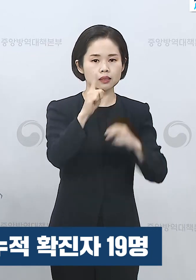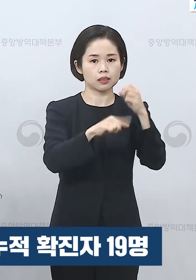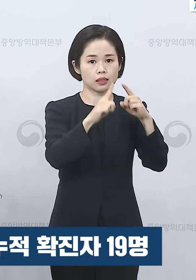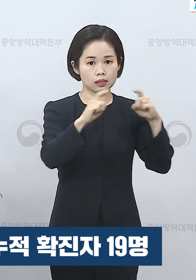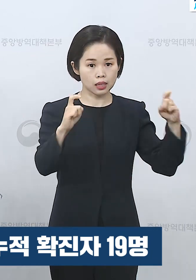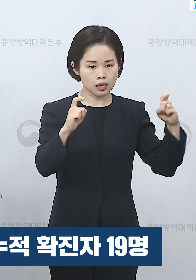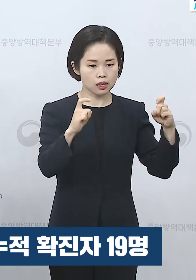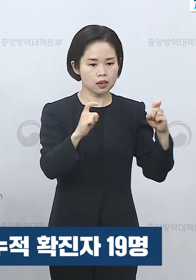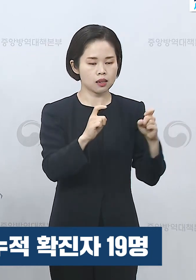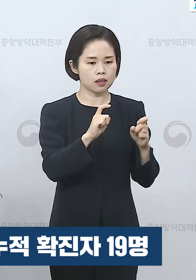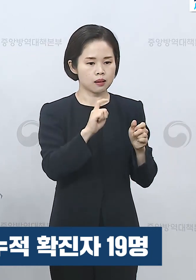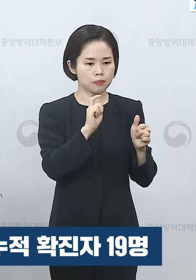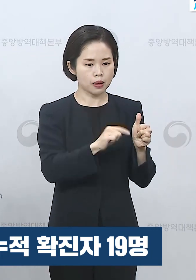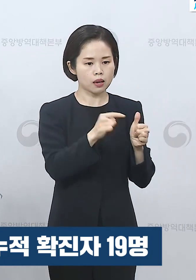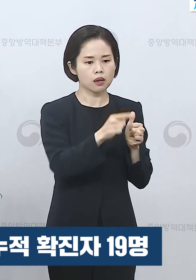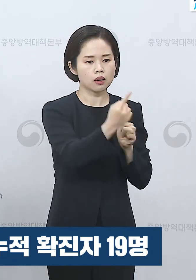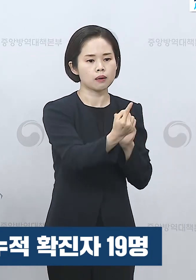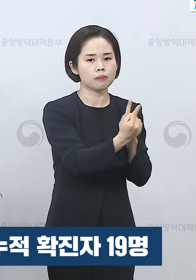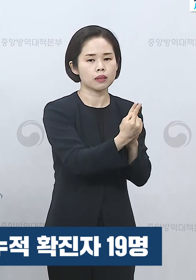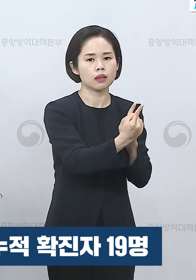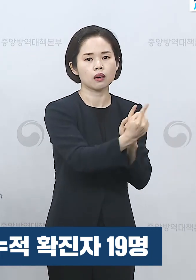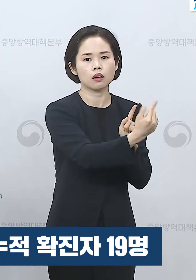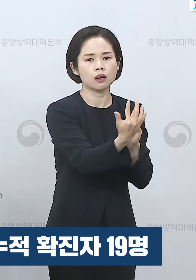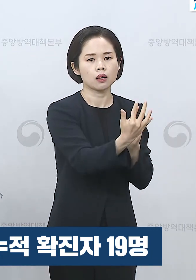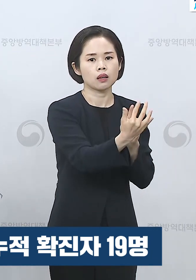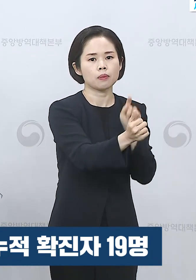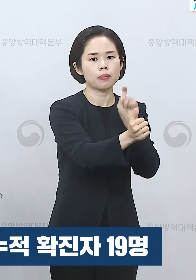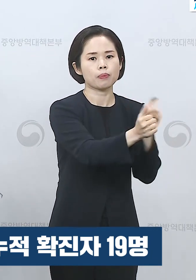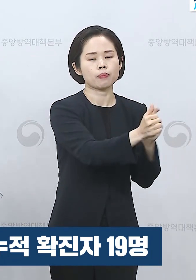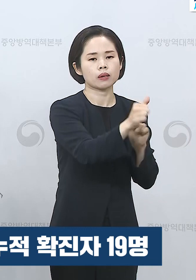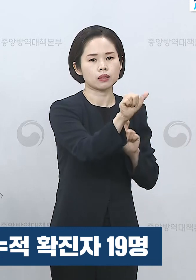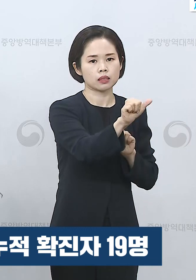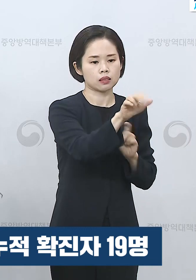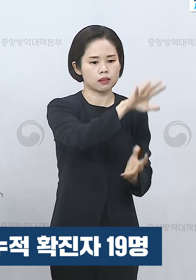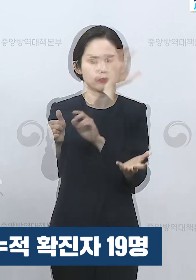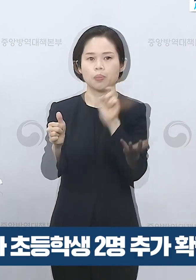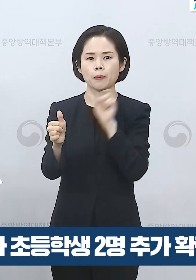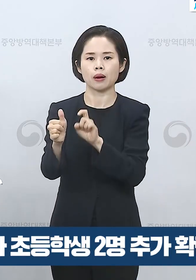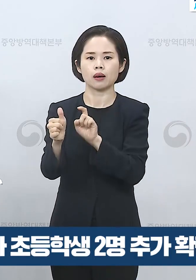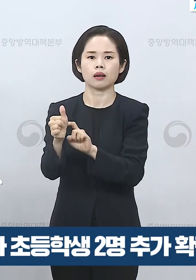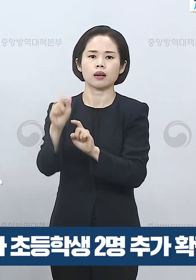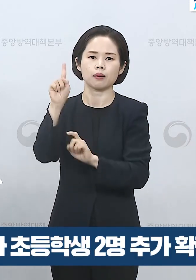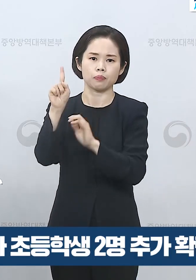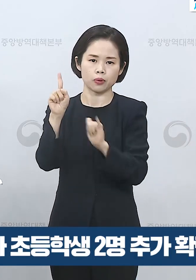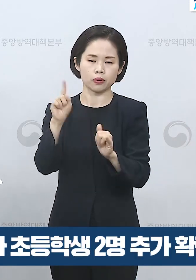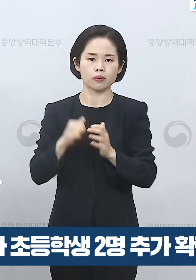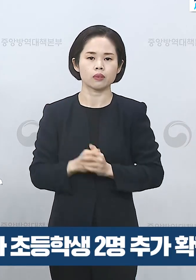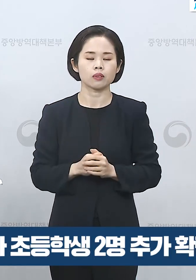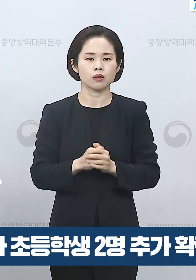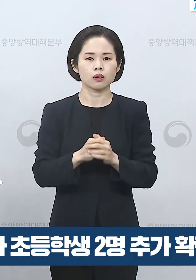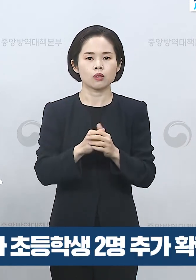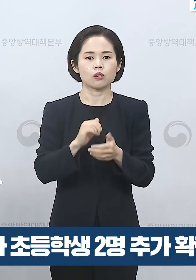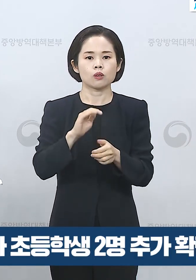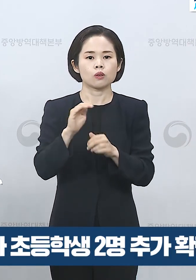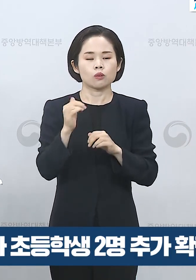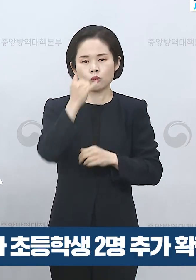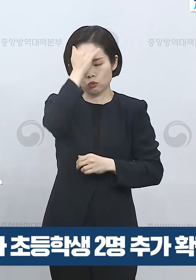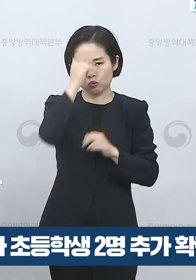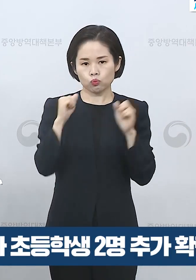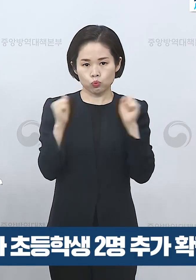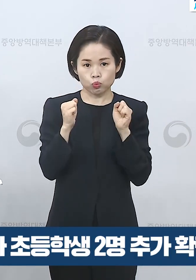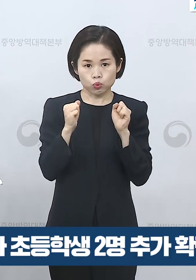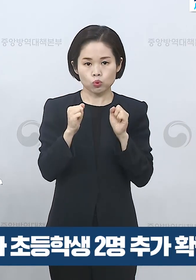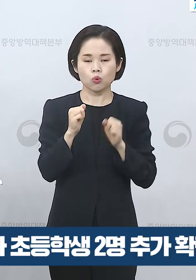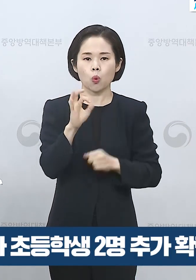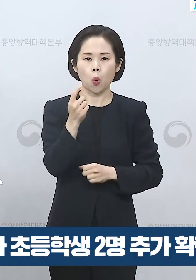중에 5명이 추가로 확진되어 누적 확진자는 19명입니다. 충북 옥천군 소재 자동차